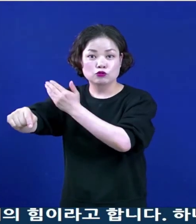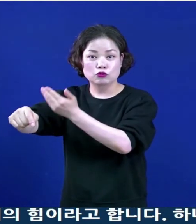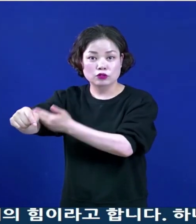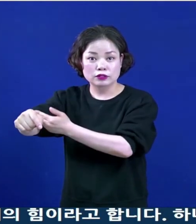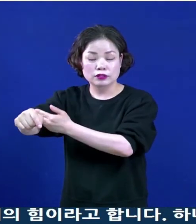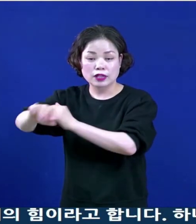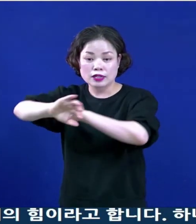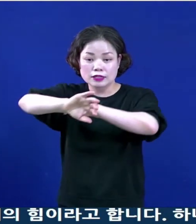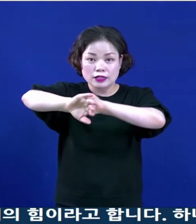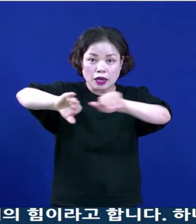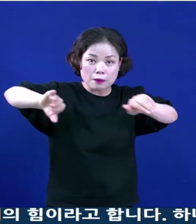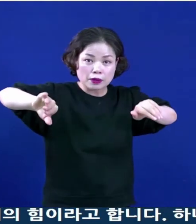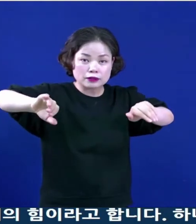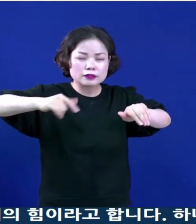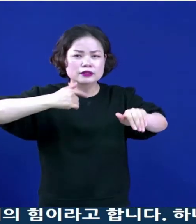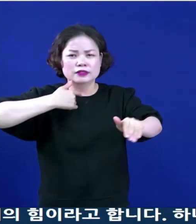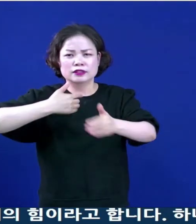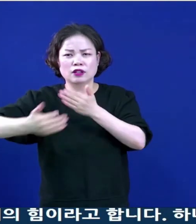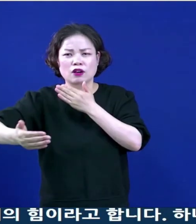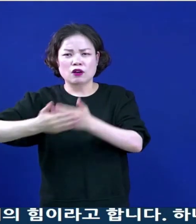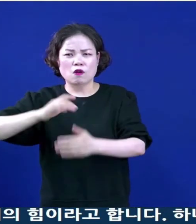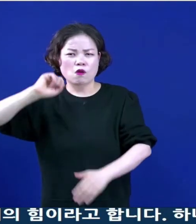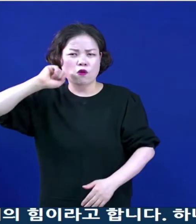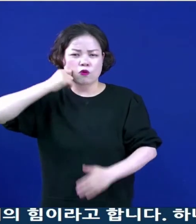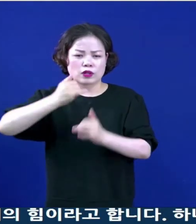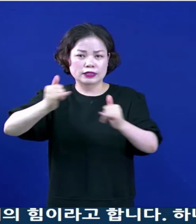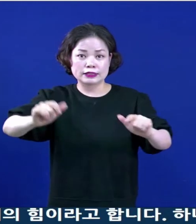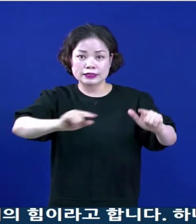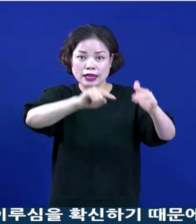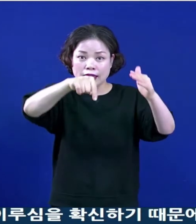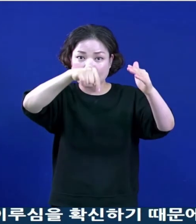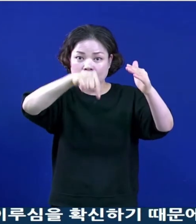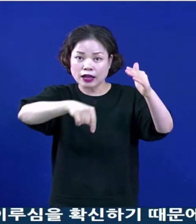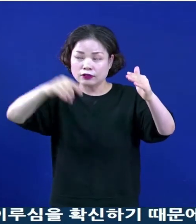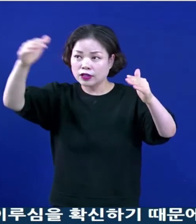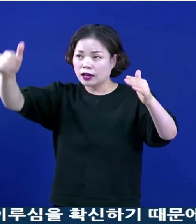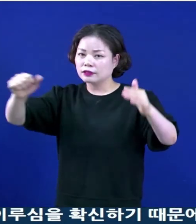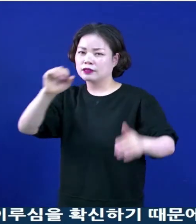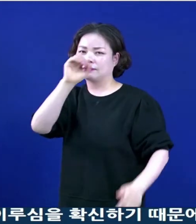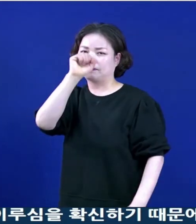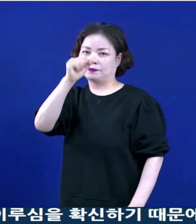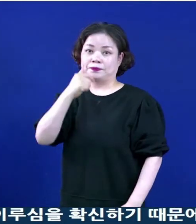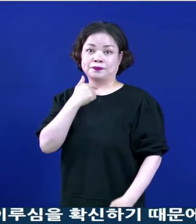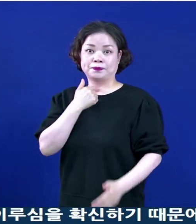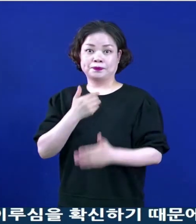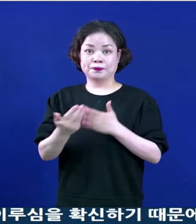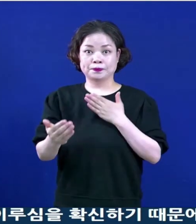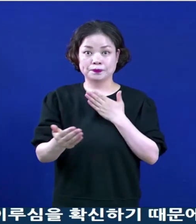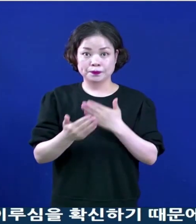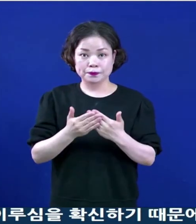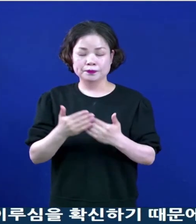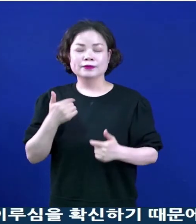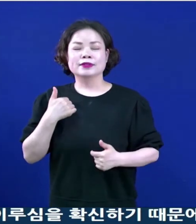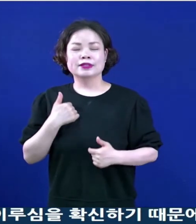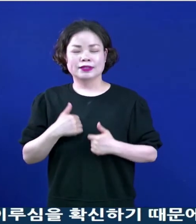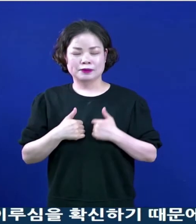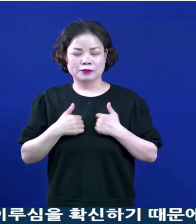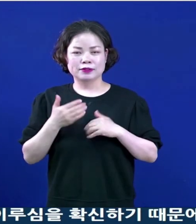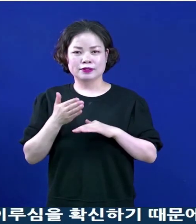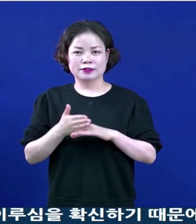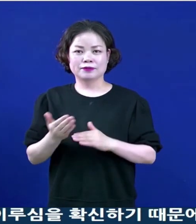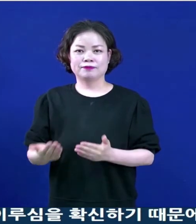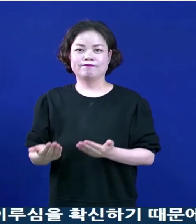개입하신 것을 경험하게 되면서 그 어려운 인생 가운데서도 하나님의 선하심을 맛보아 경험했고 기뻐하고 감사할